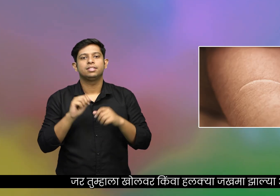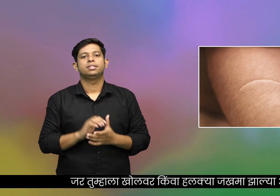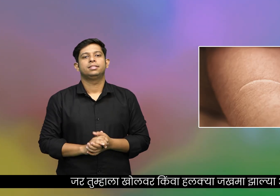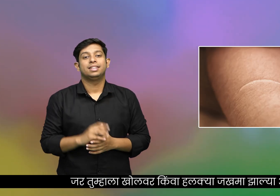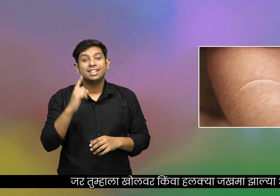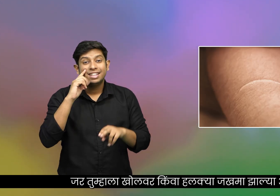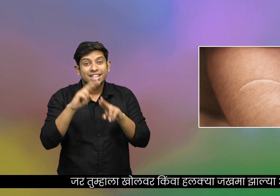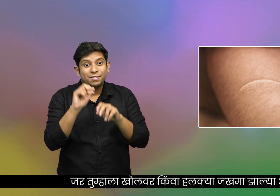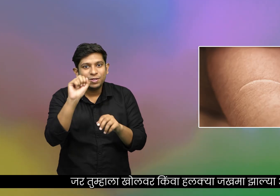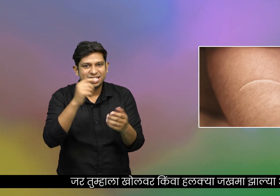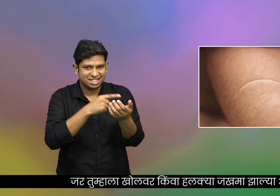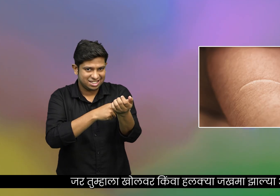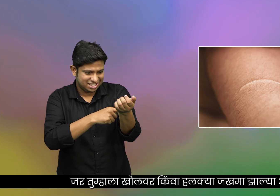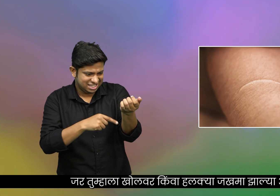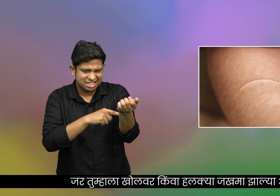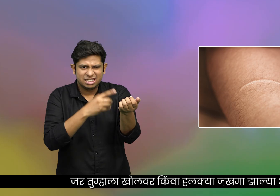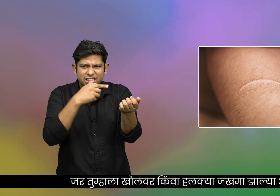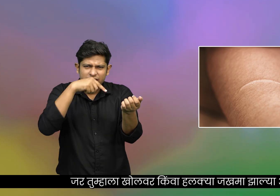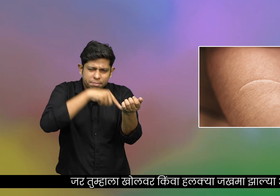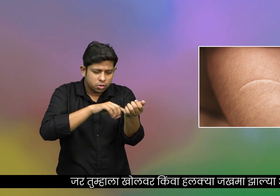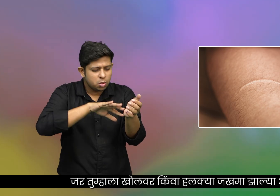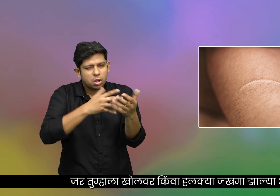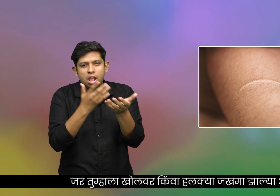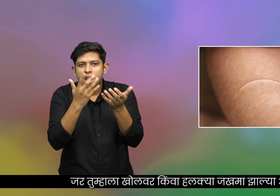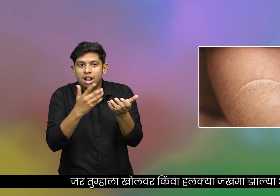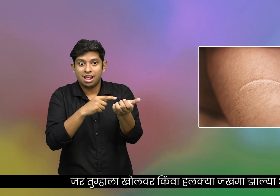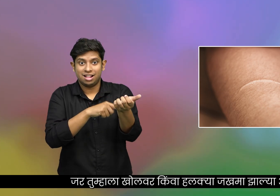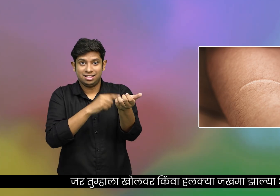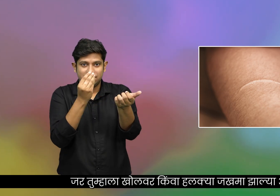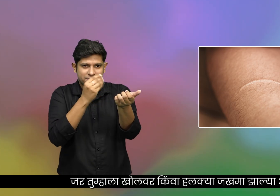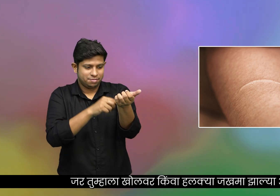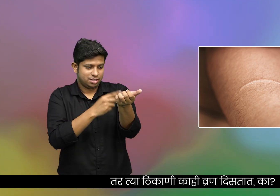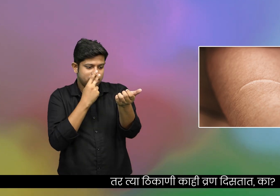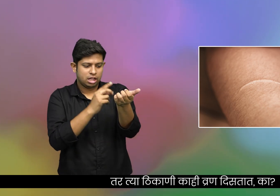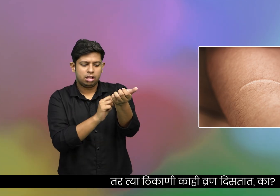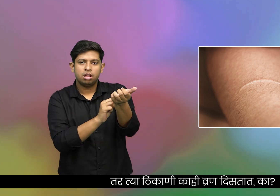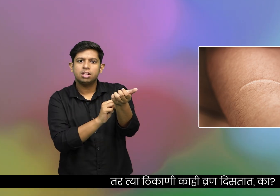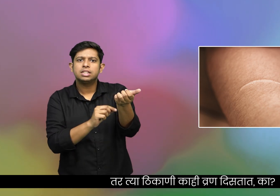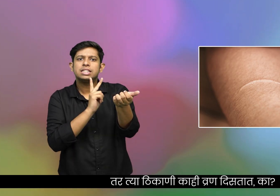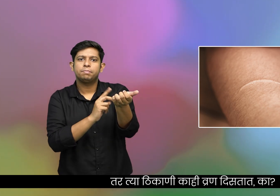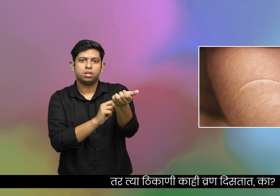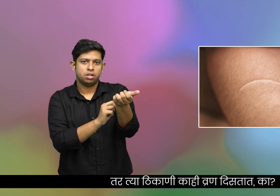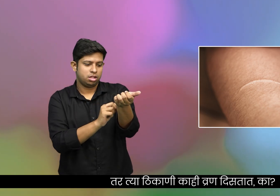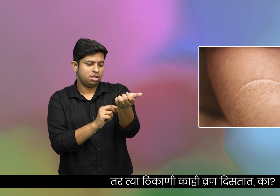जर तुम्हाला खोलवर किंवा हलक्या जखमा झाल्या असतील तर त्याच ठिकाणी